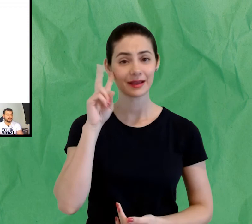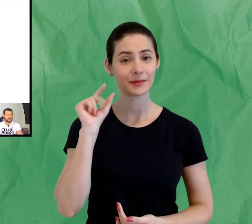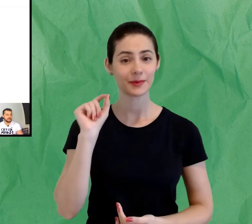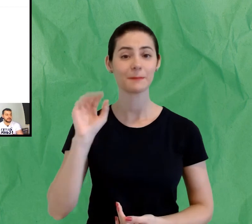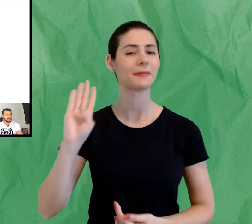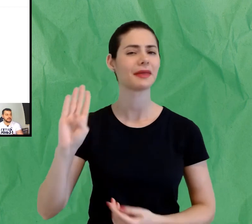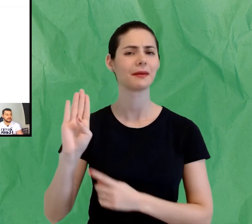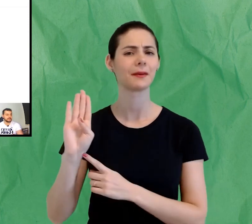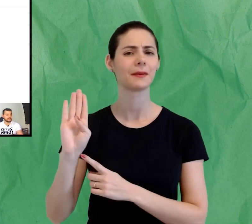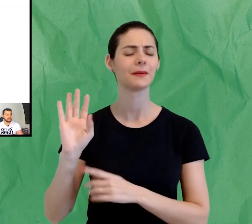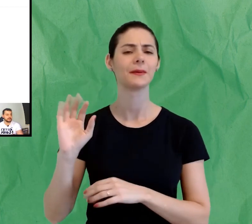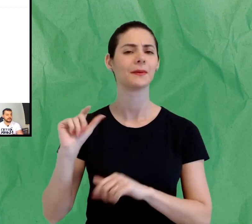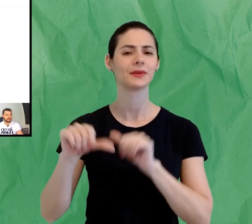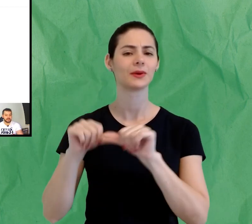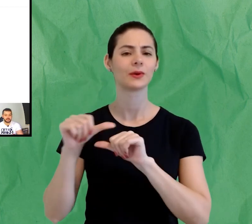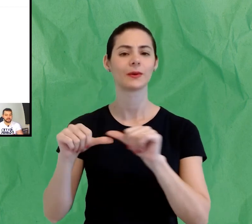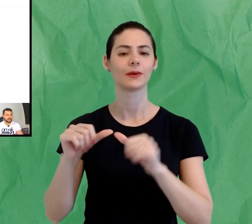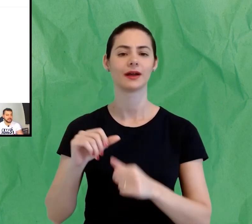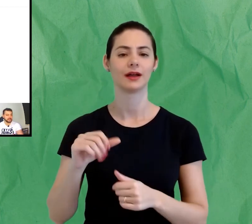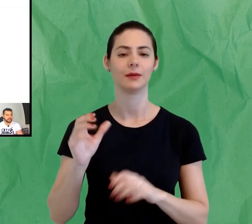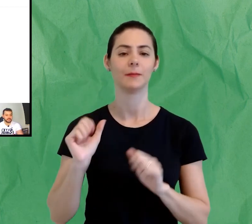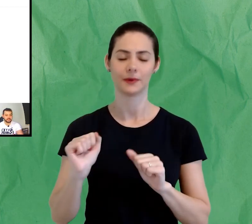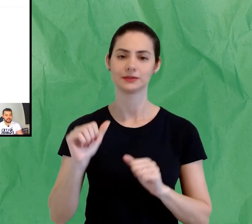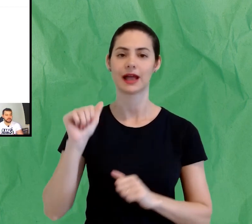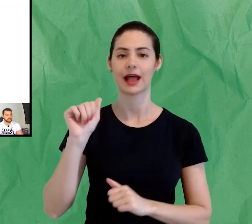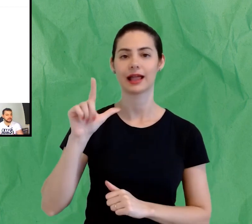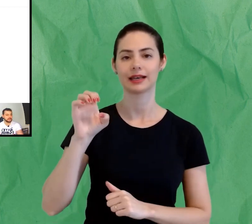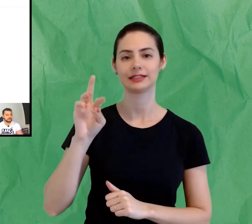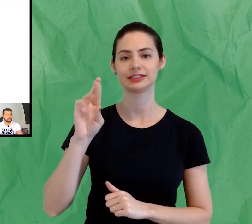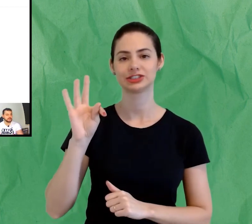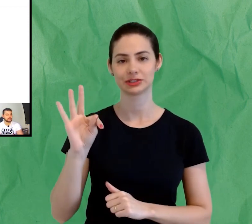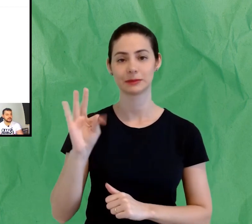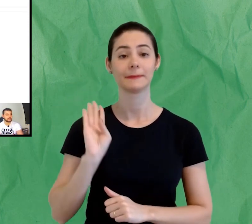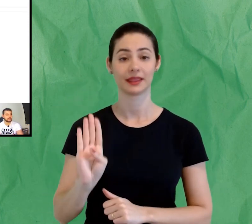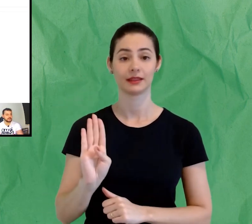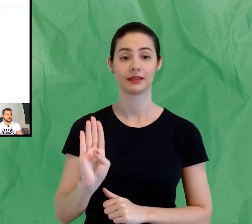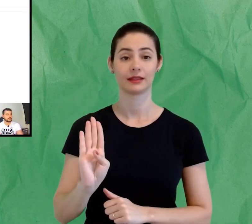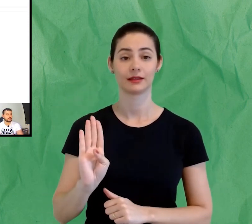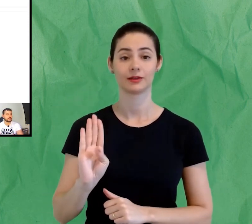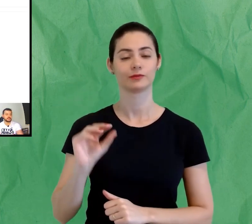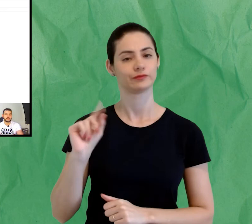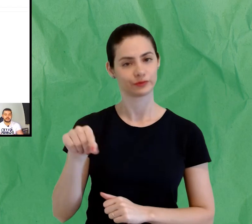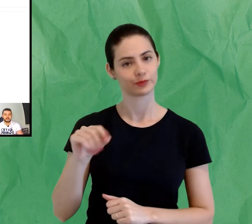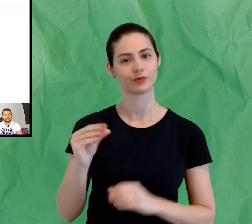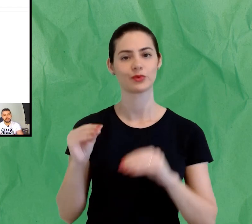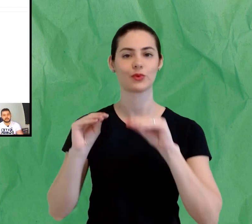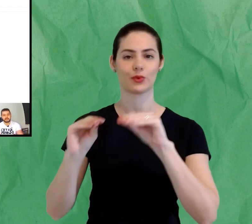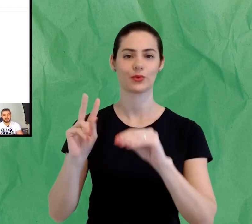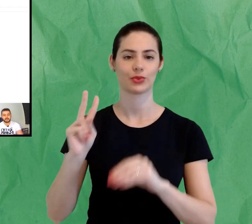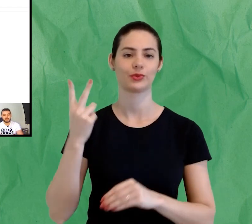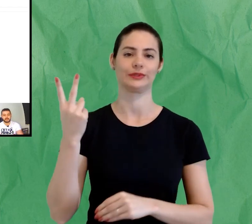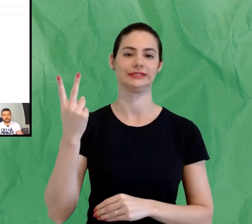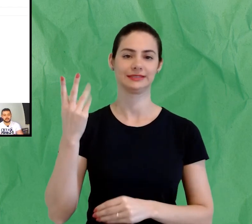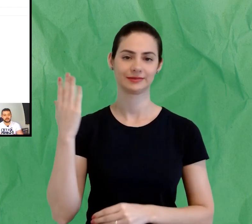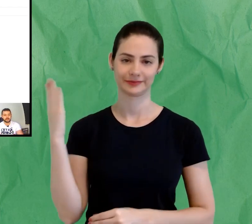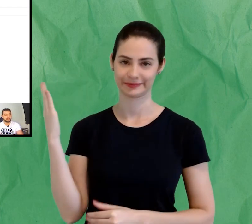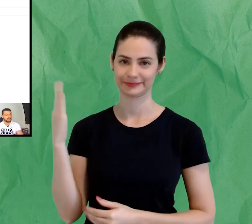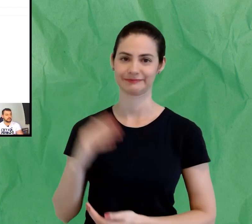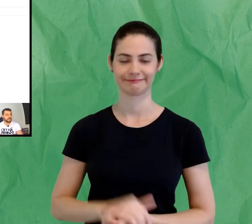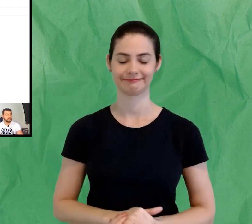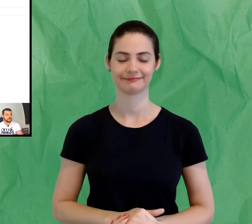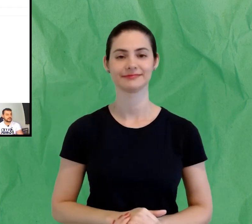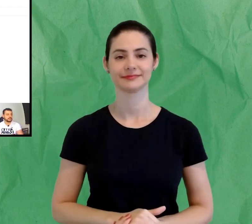variável B? Eu posso passar aqui no alert B e ele vai imprimir lá o